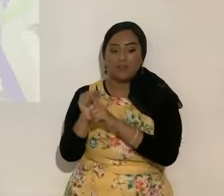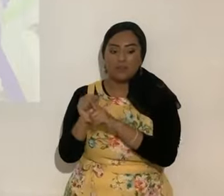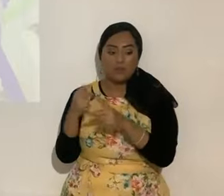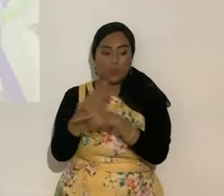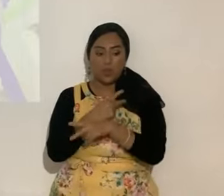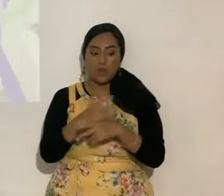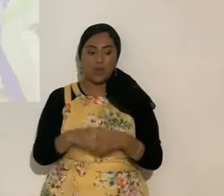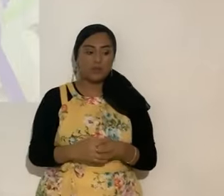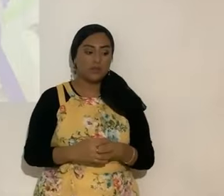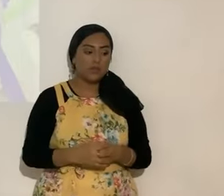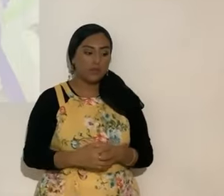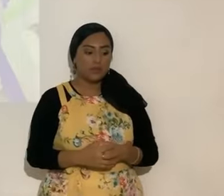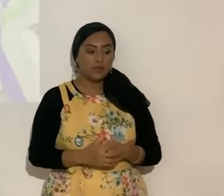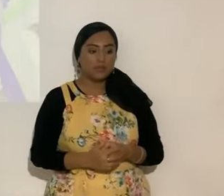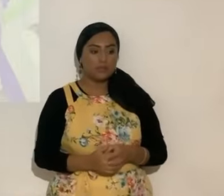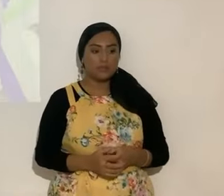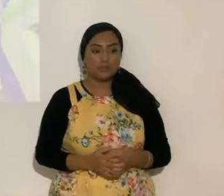que puede haber.